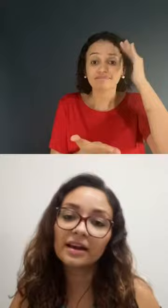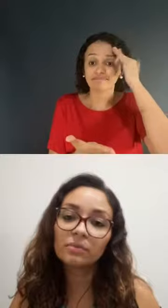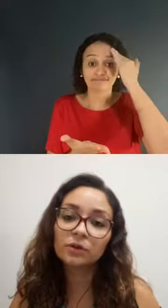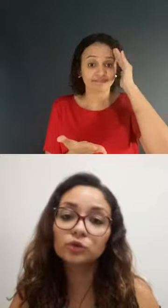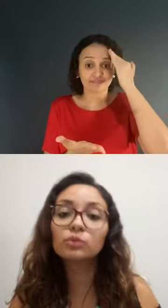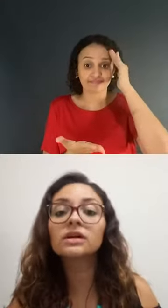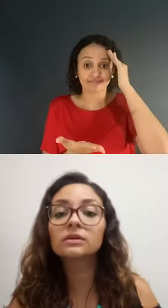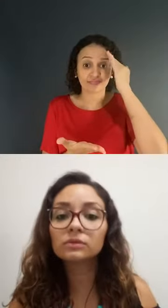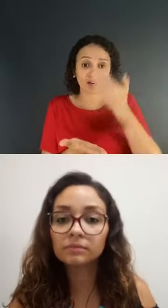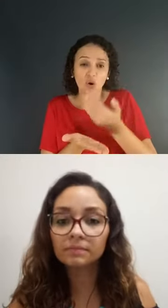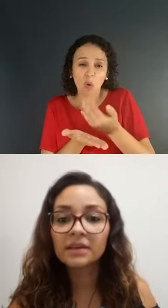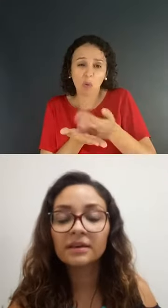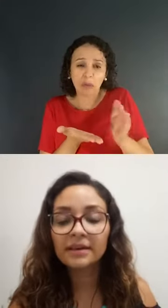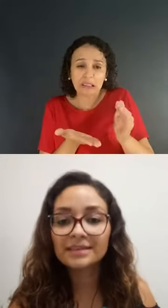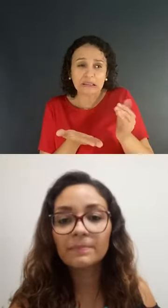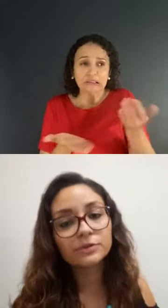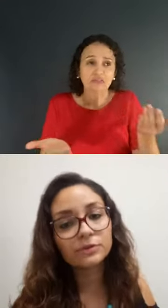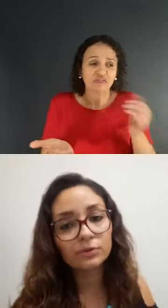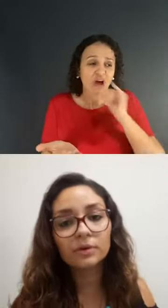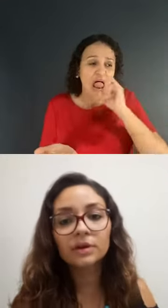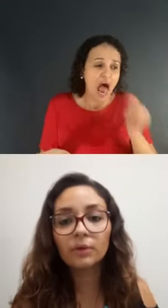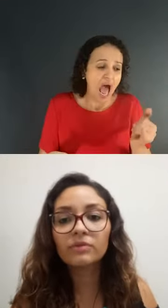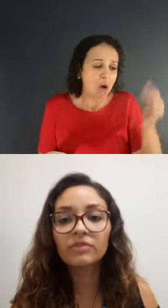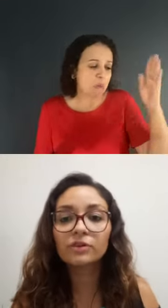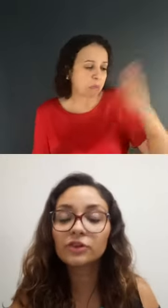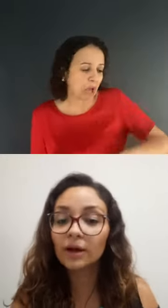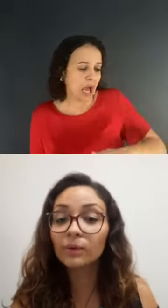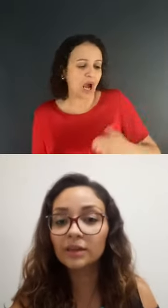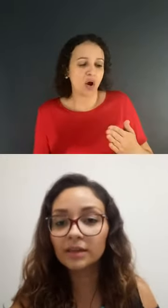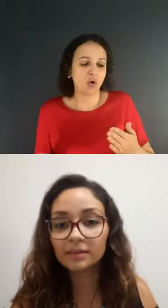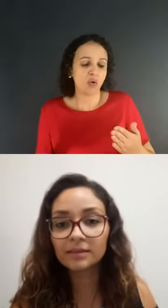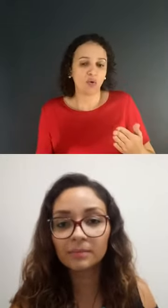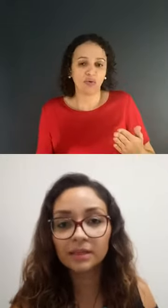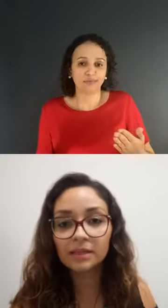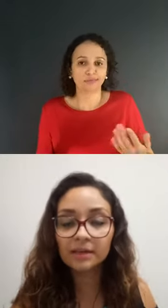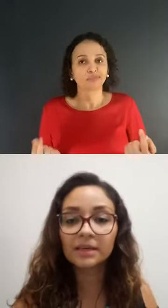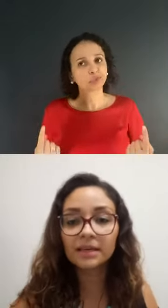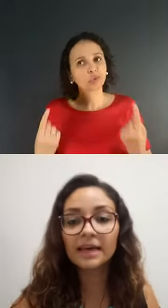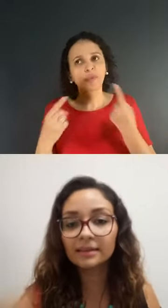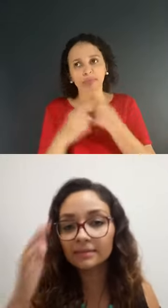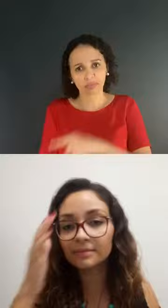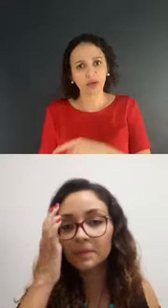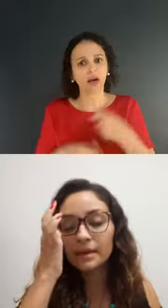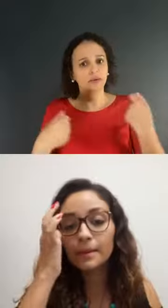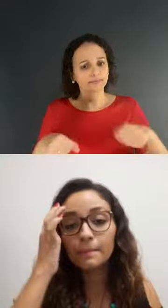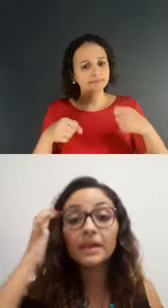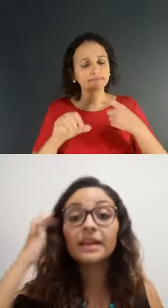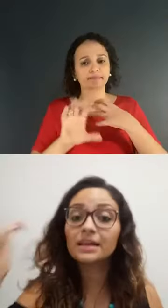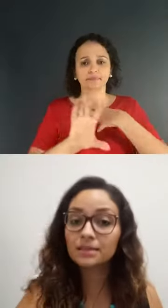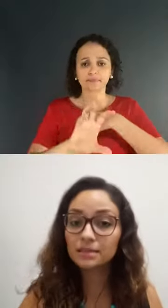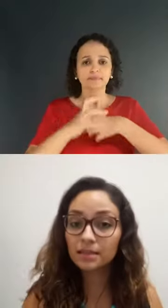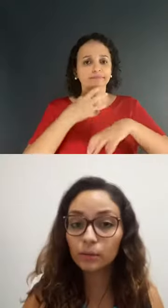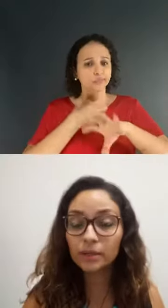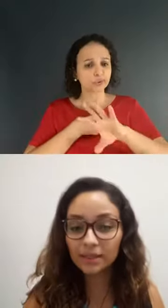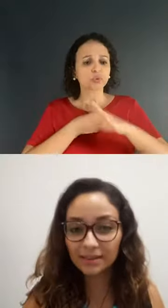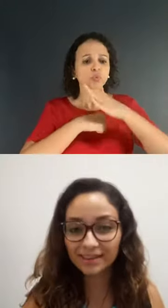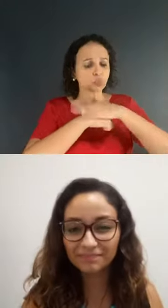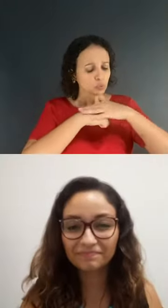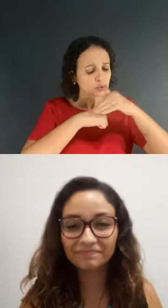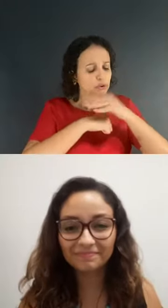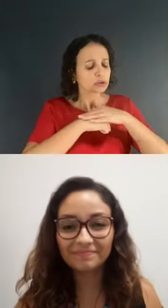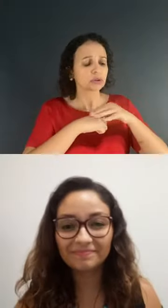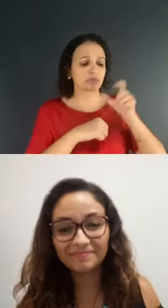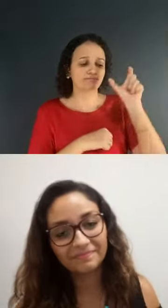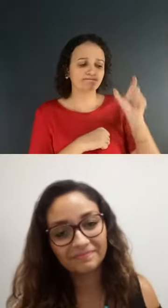e acaba julgando essa pessoa ao invés de acolhê-la da maneira que ela merece ser